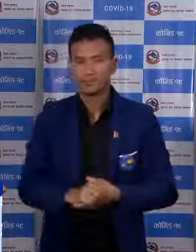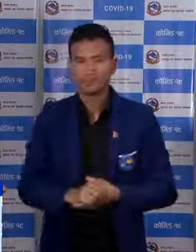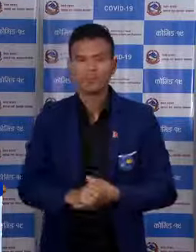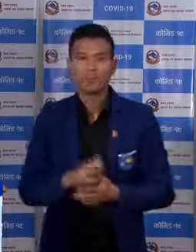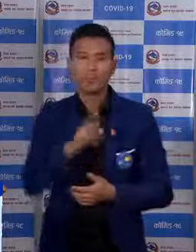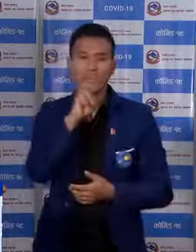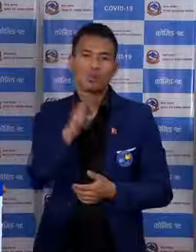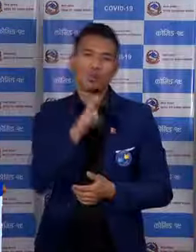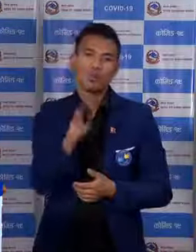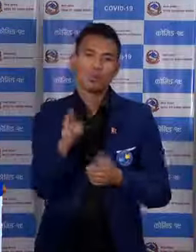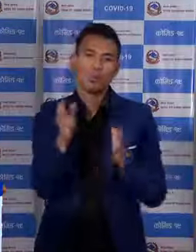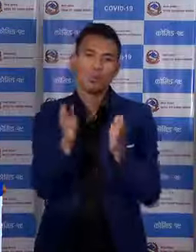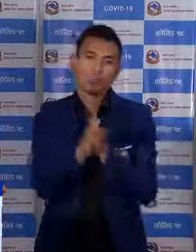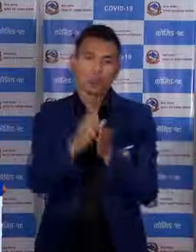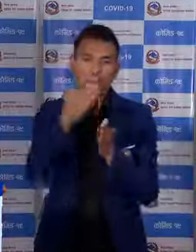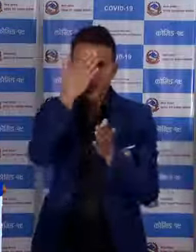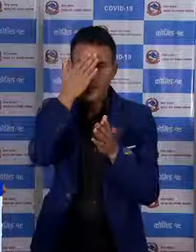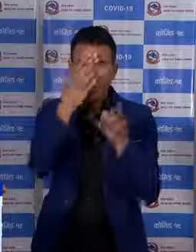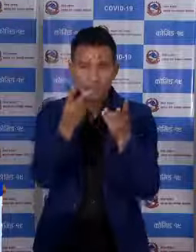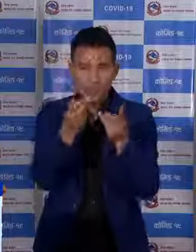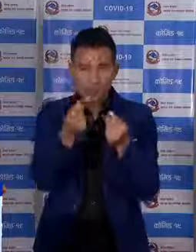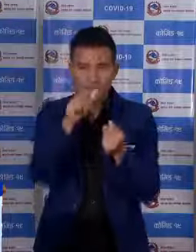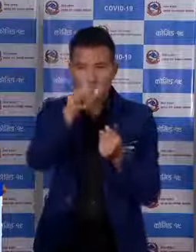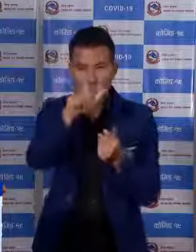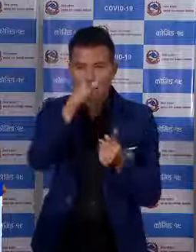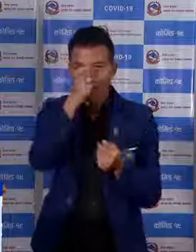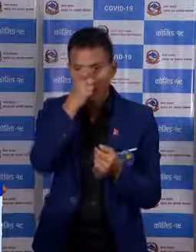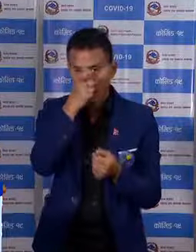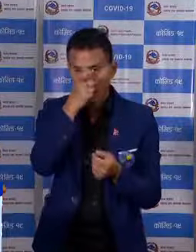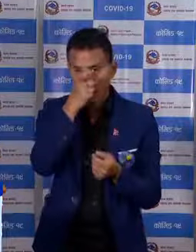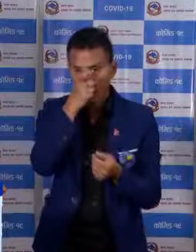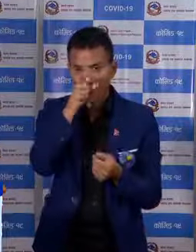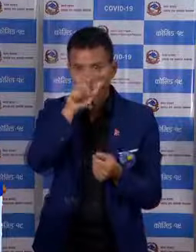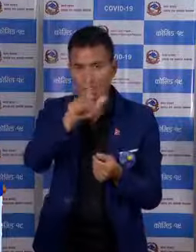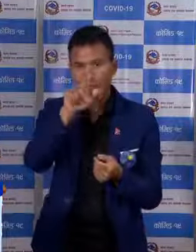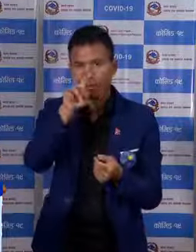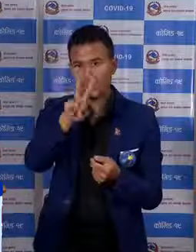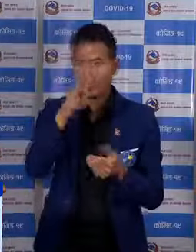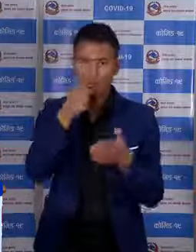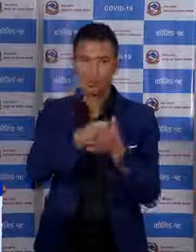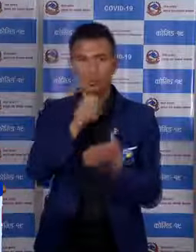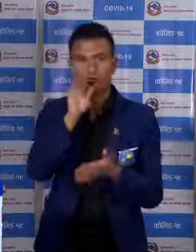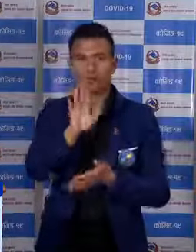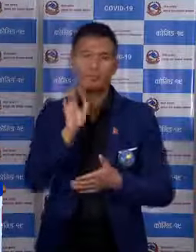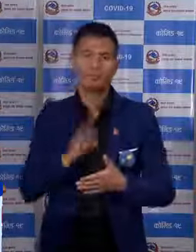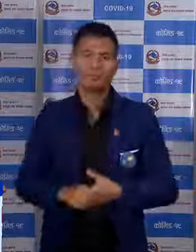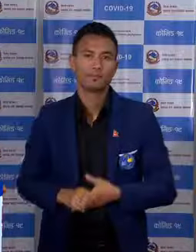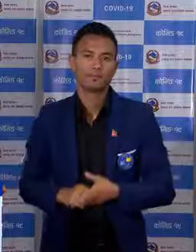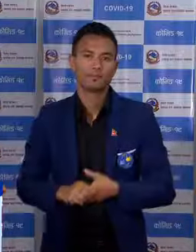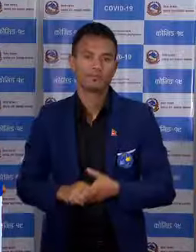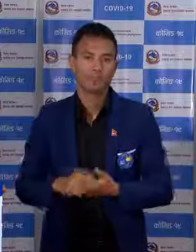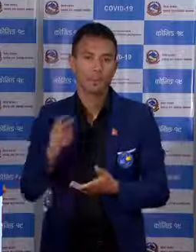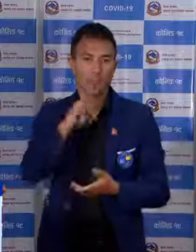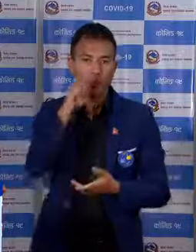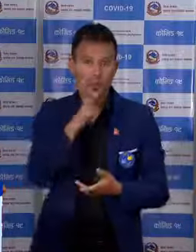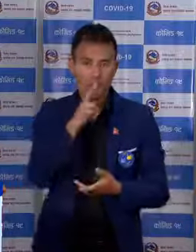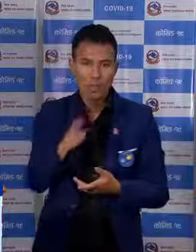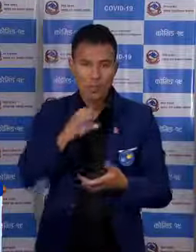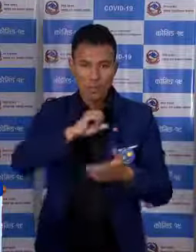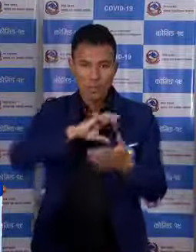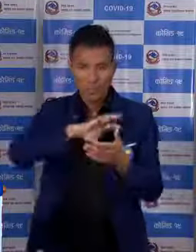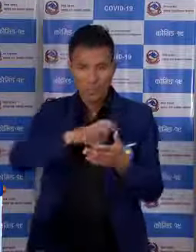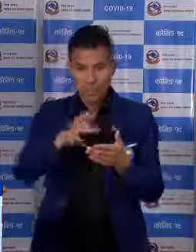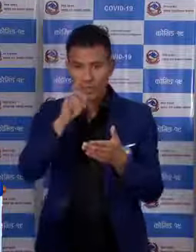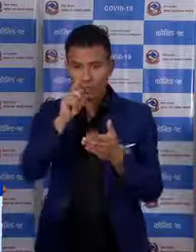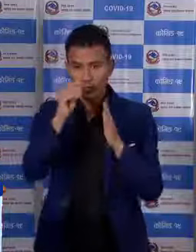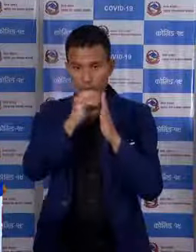रो कूल संक्रमित को संख्या 772 पुगे को छो रो प्रदेश